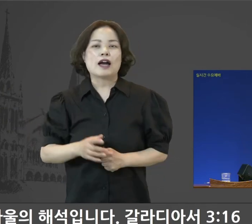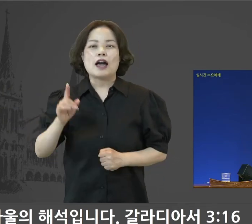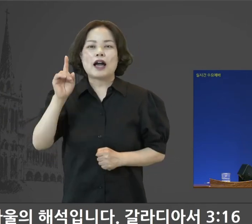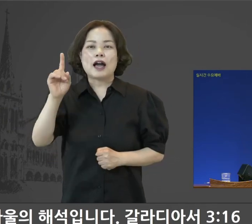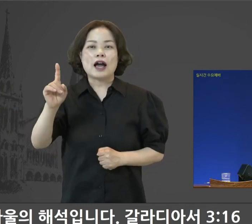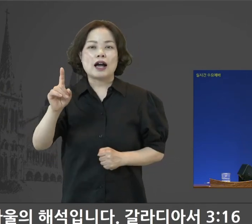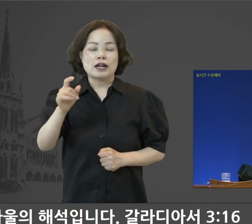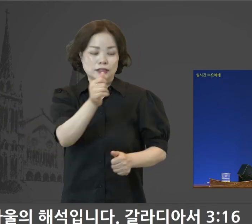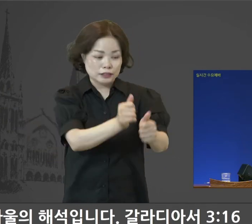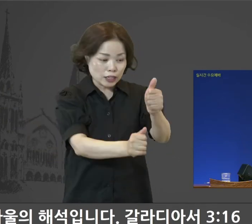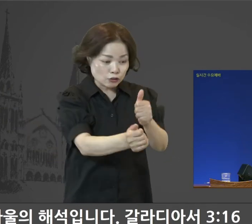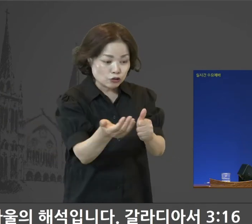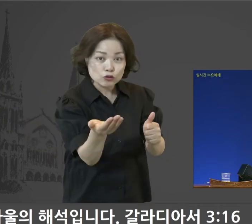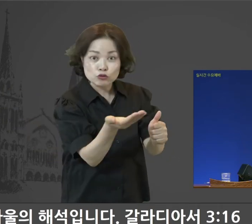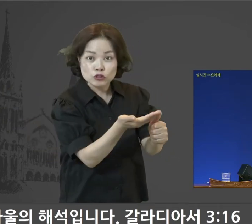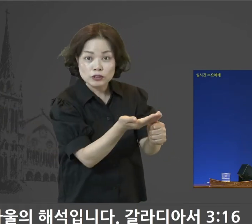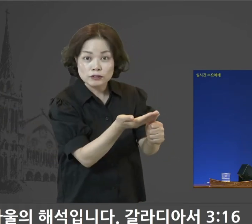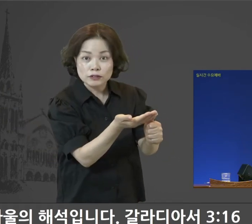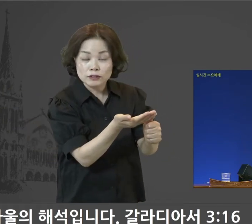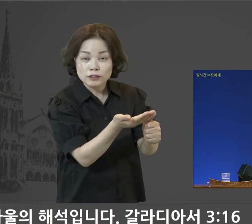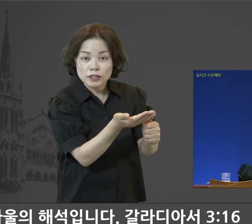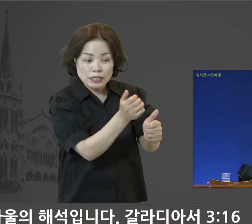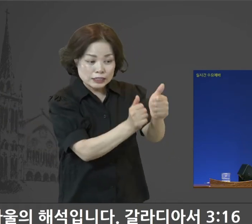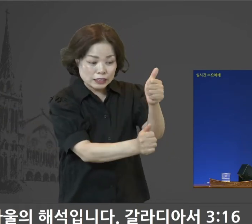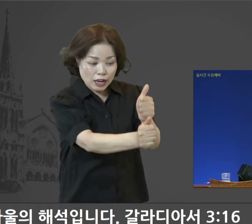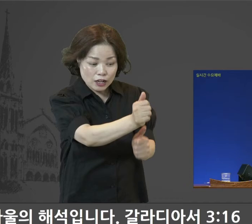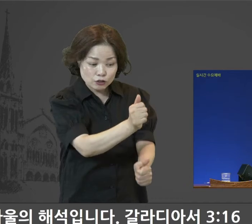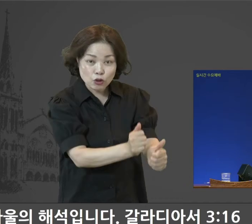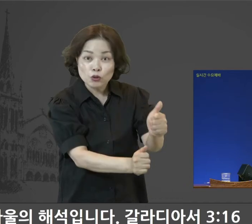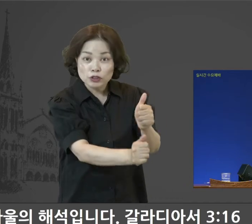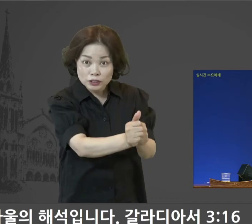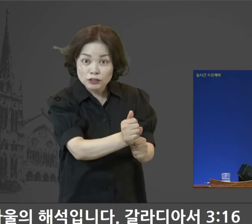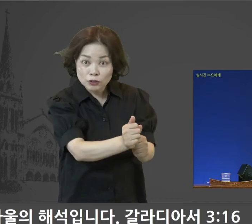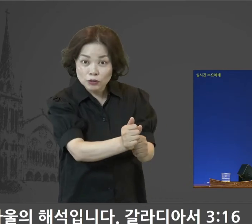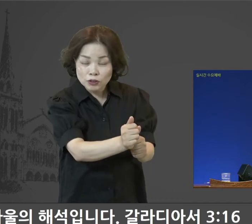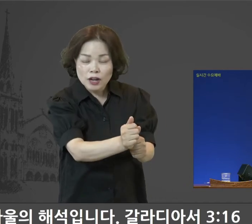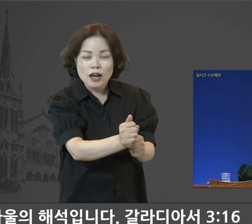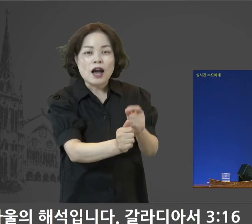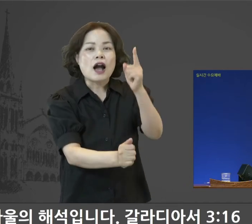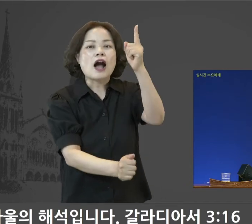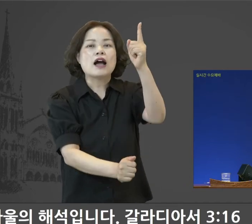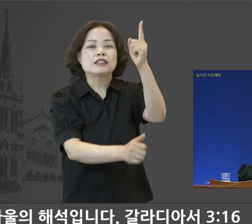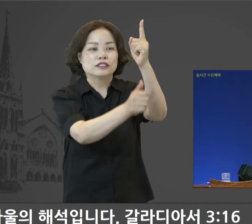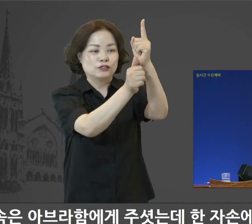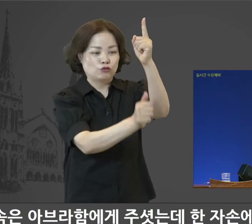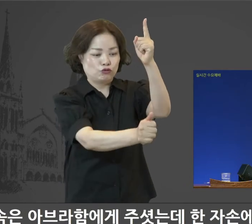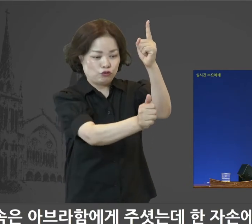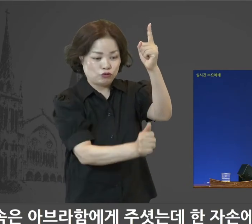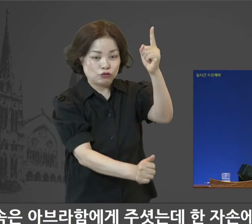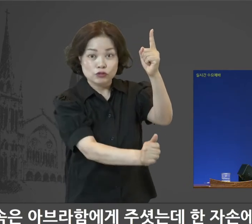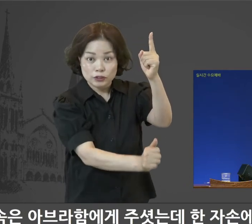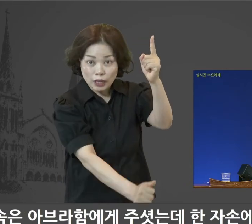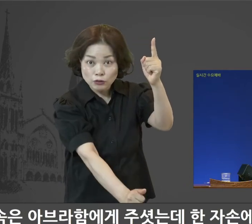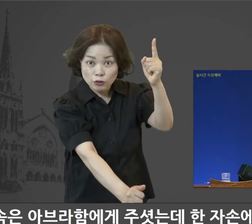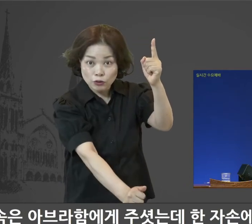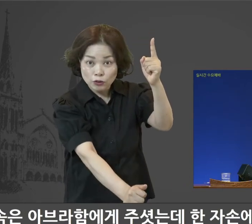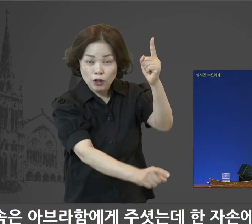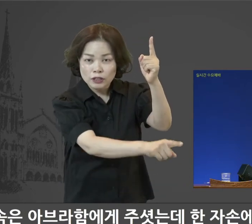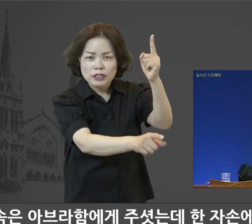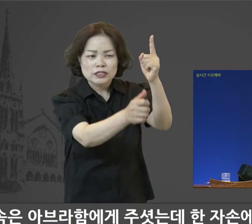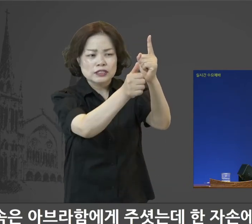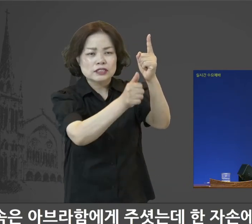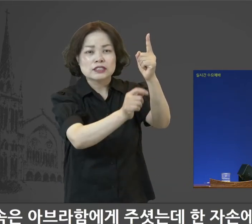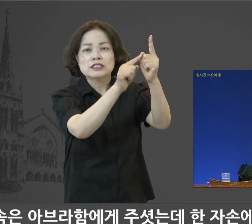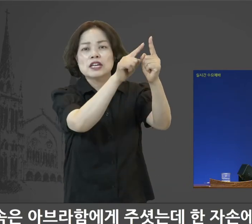한 자손에게 주신 약속이다. 그래서 자손들, 씨들이라고 하지 않고 한 후손, 한 자손이라고 했으니 그